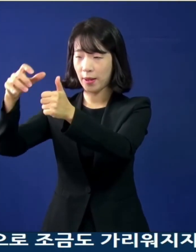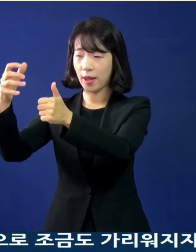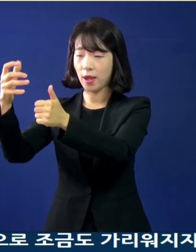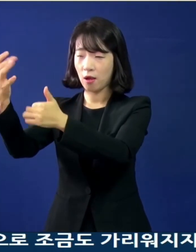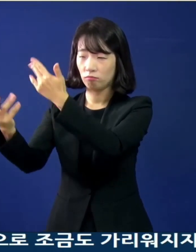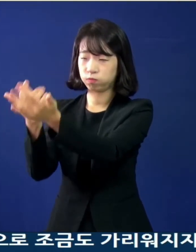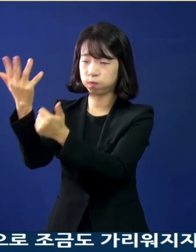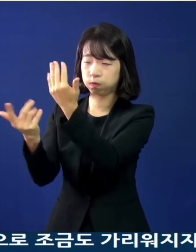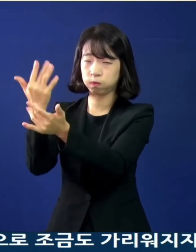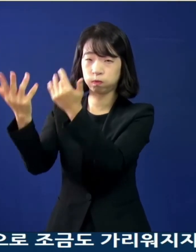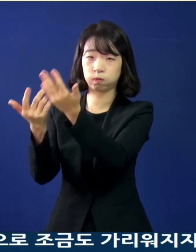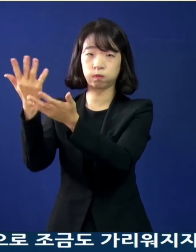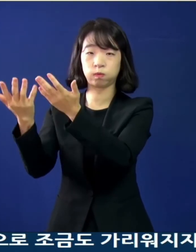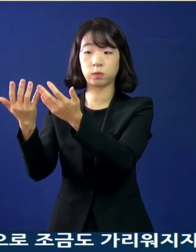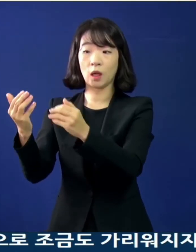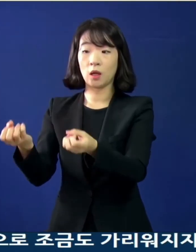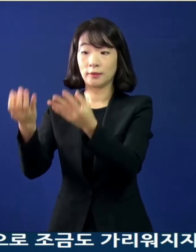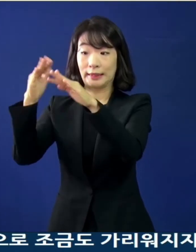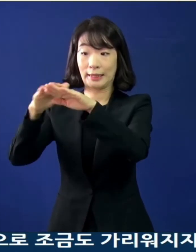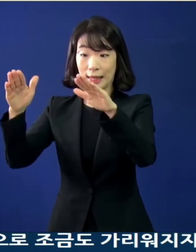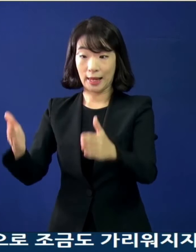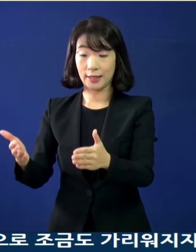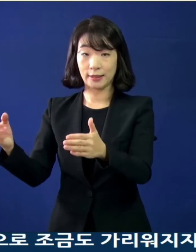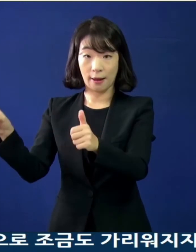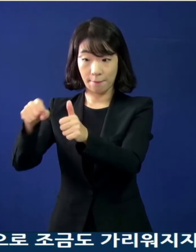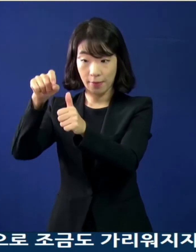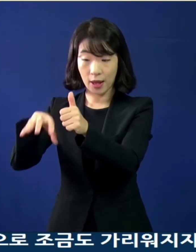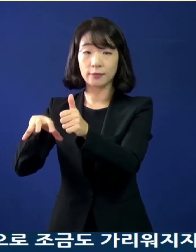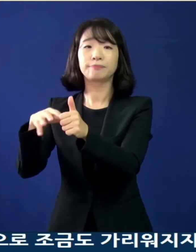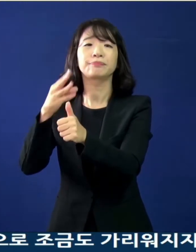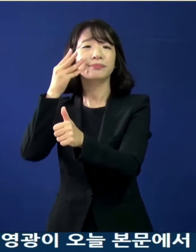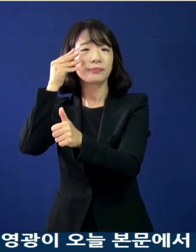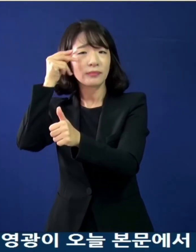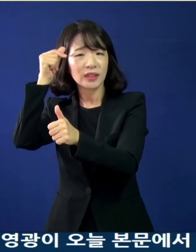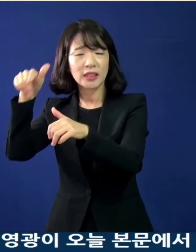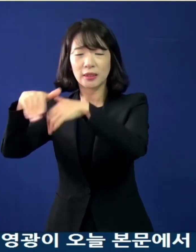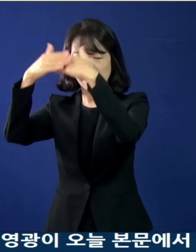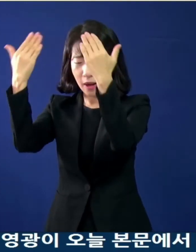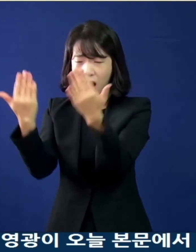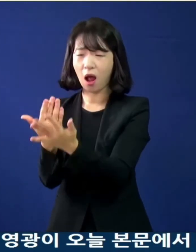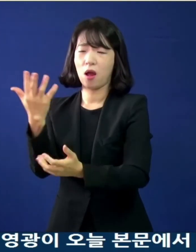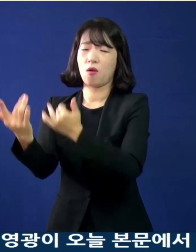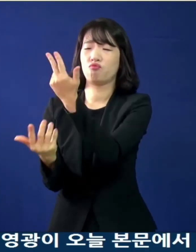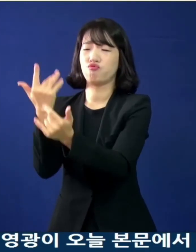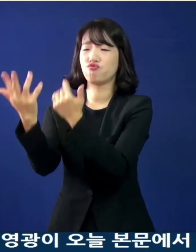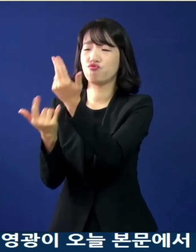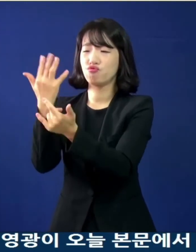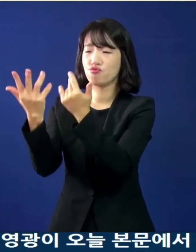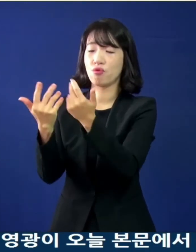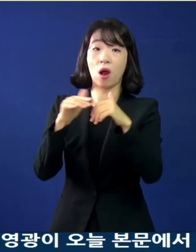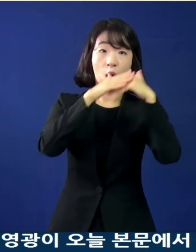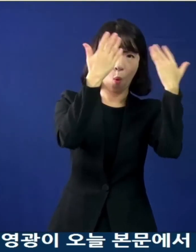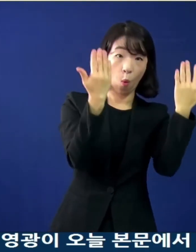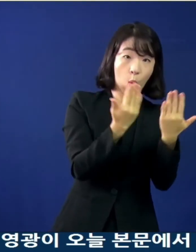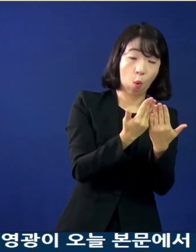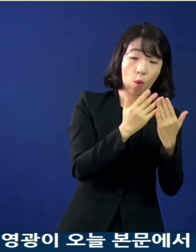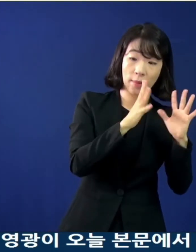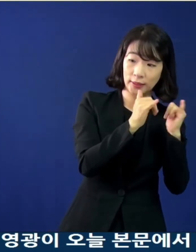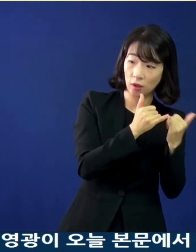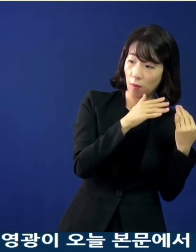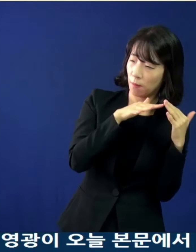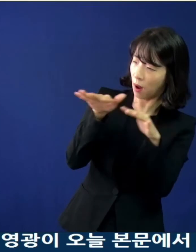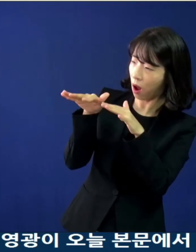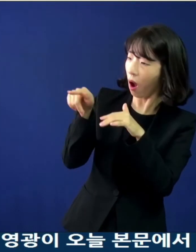위의 번제물과 기름을 사르는지라. 온 백성이 이를 보고 소리 지르며